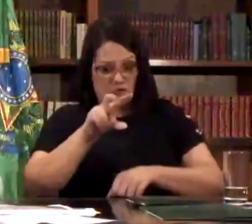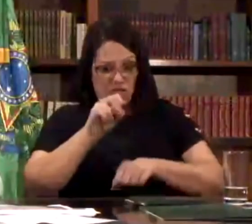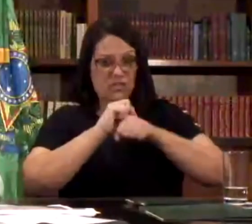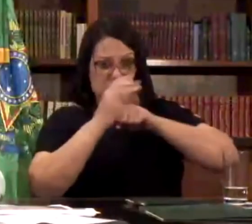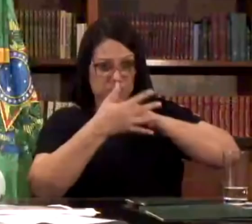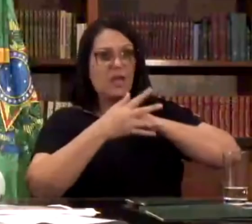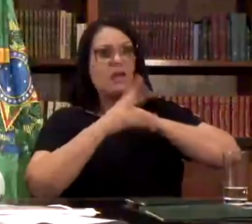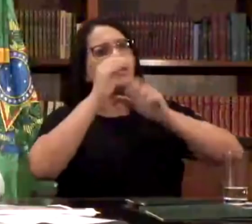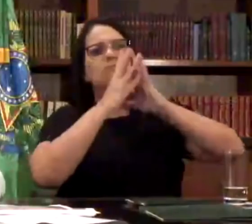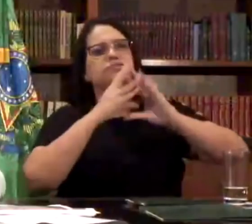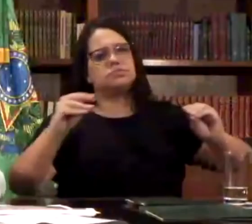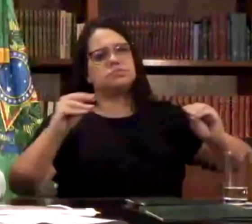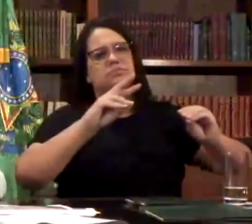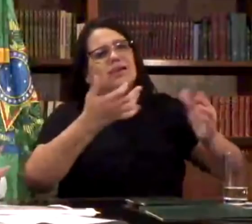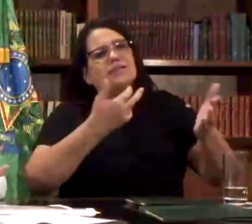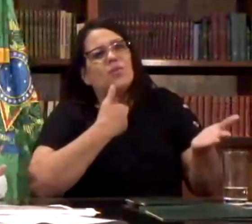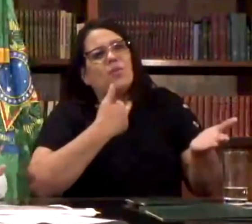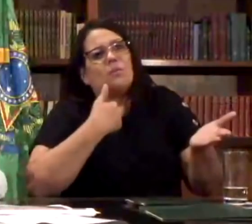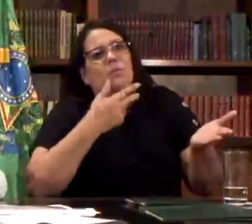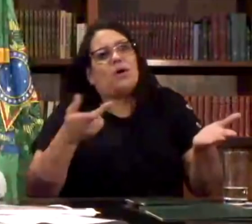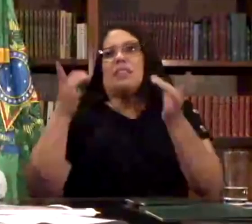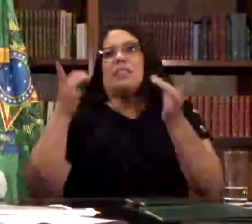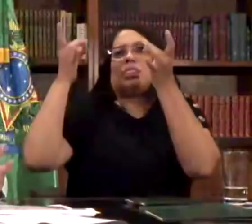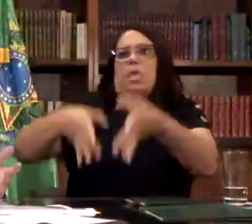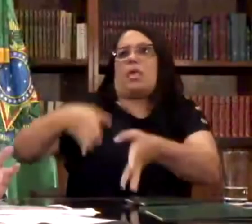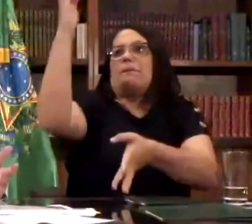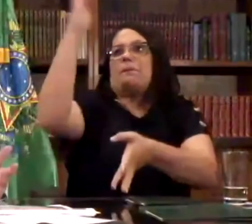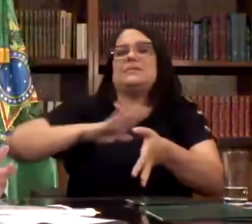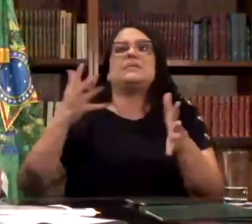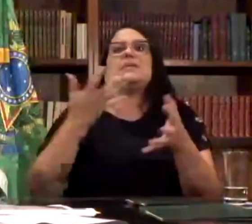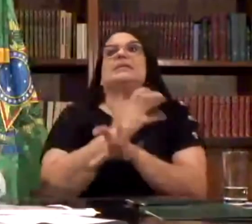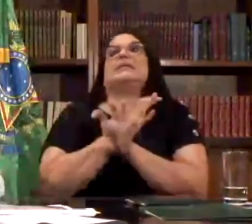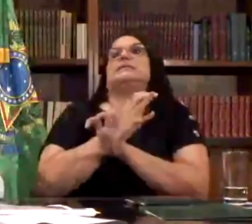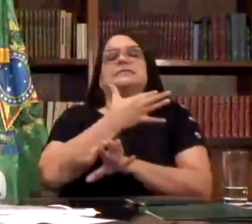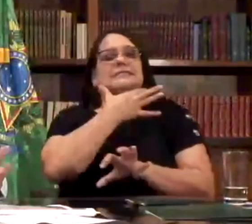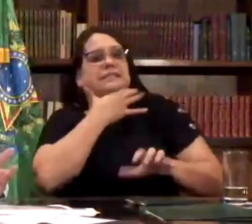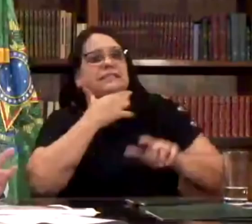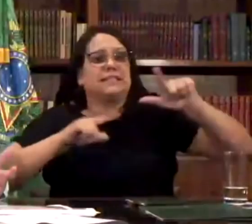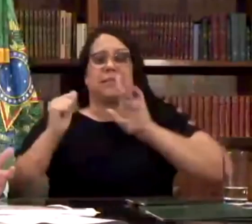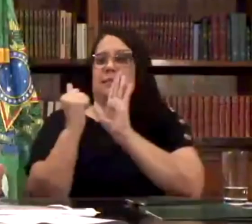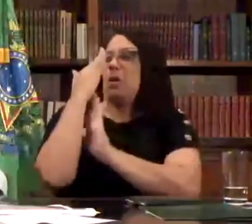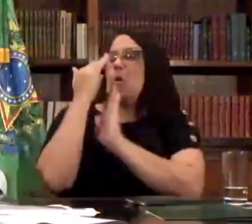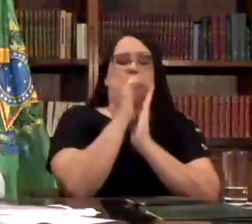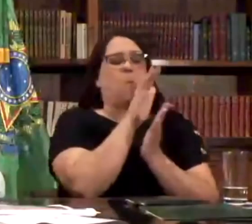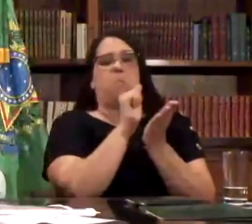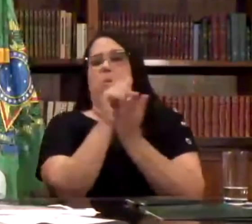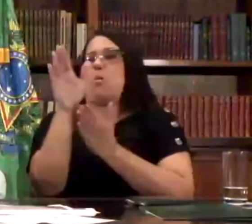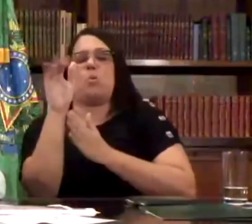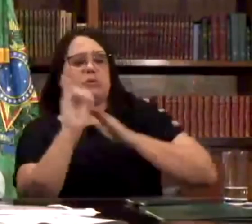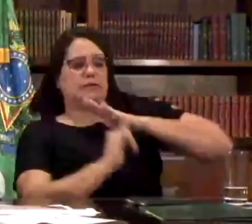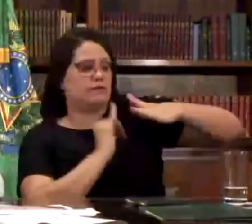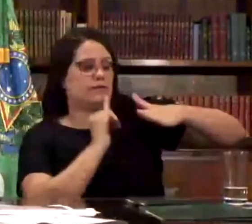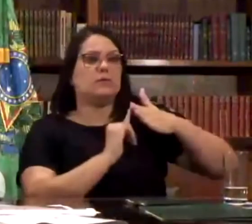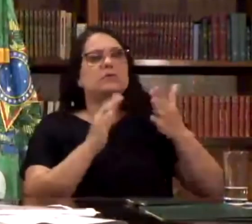não podemos, lá na frente, deixar um país de miseráveis, de desempregados, né? De informais apenas, que com